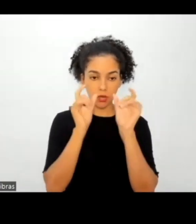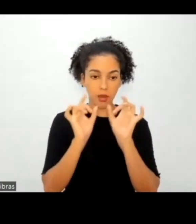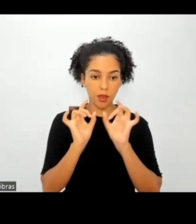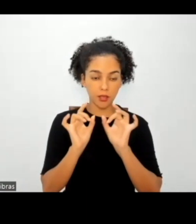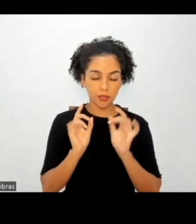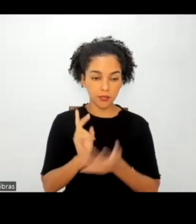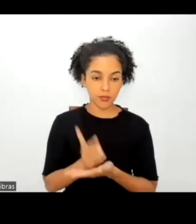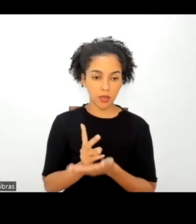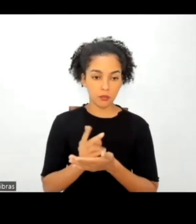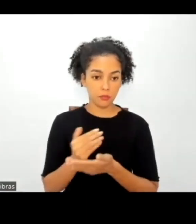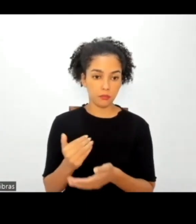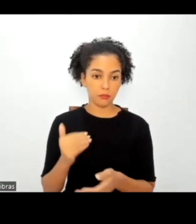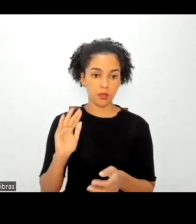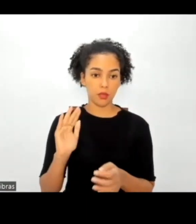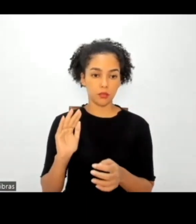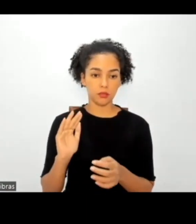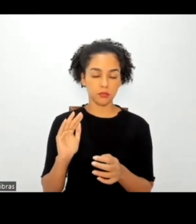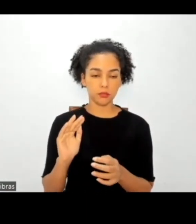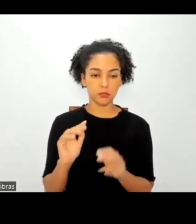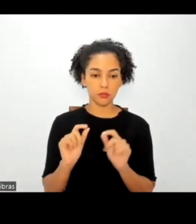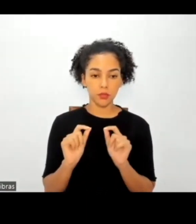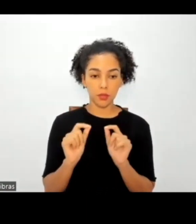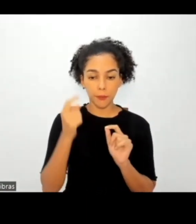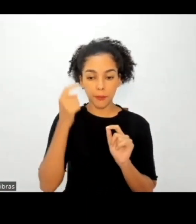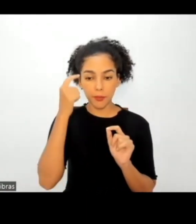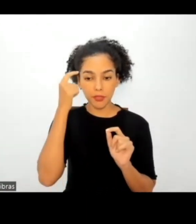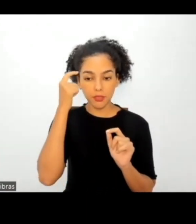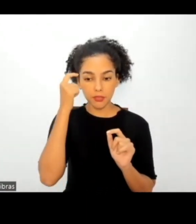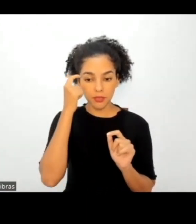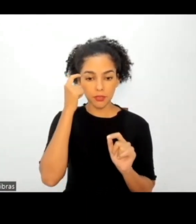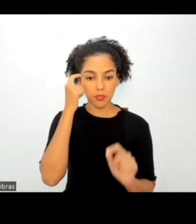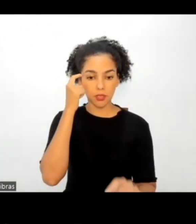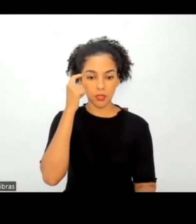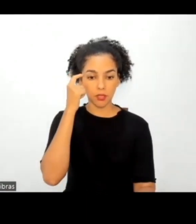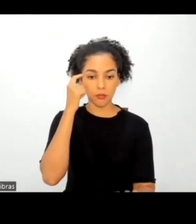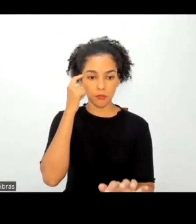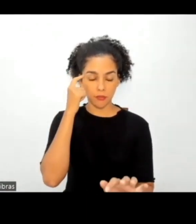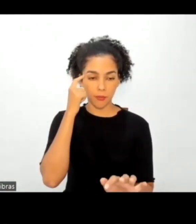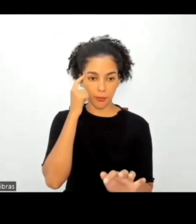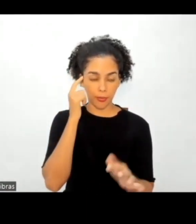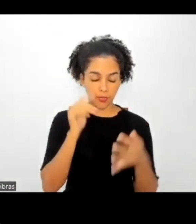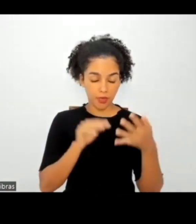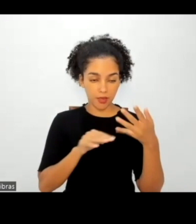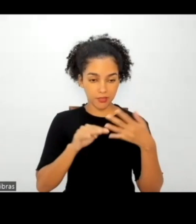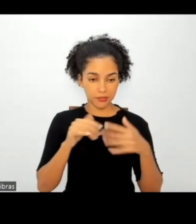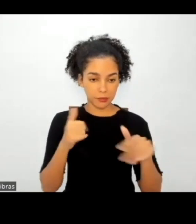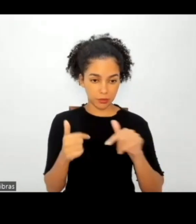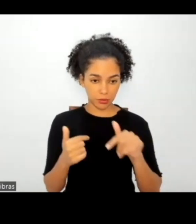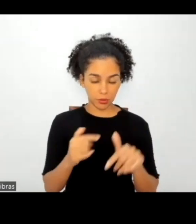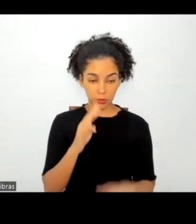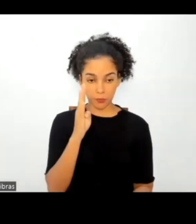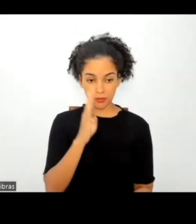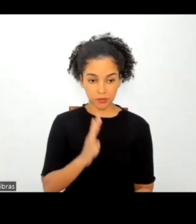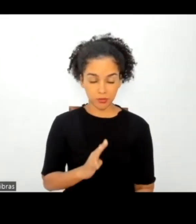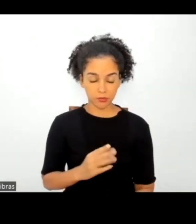mais, que pensar a classe trabalhadora no Brasil, né, a gente não